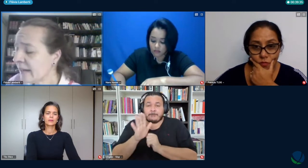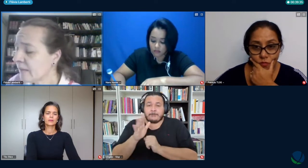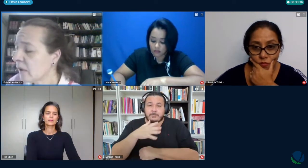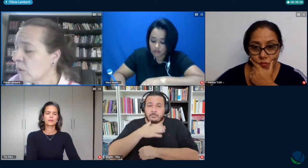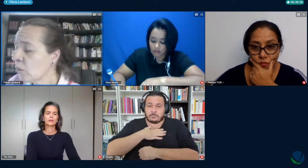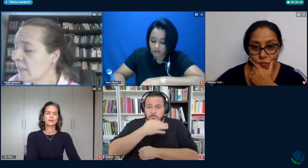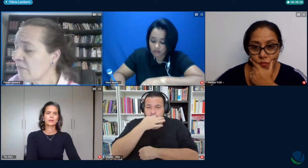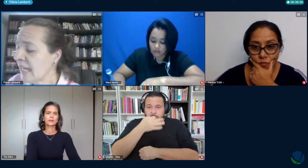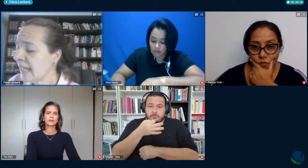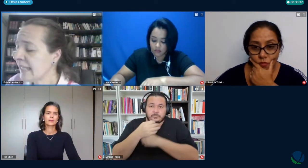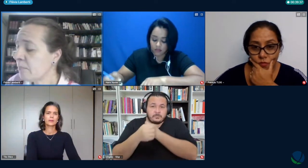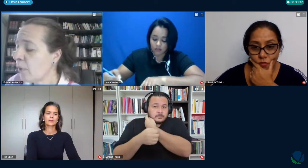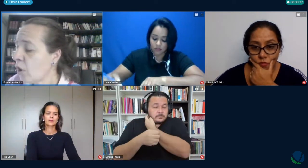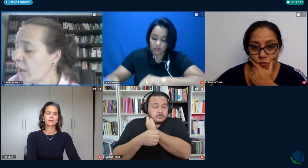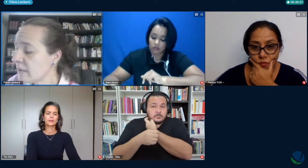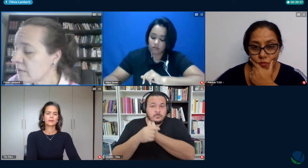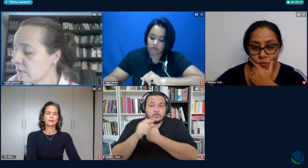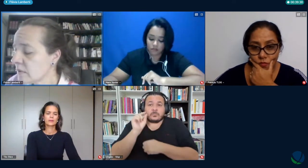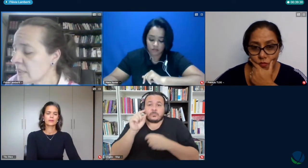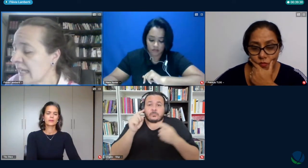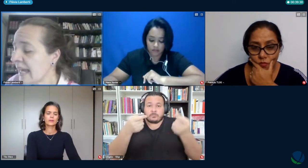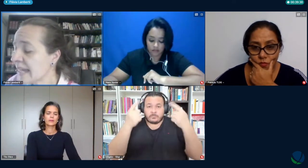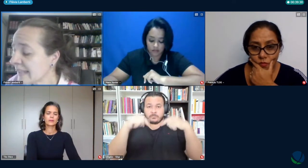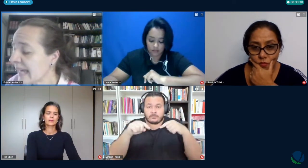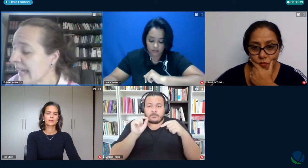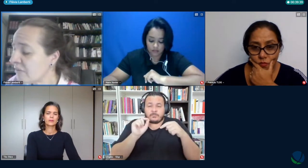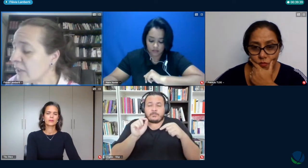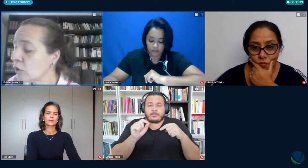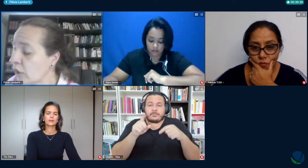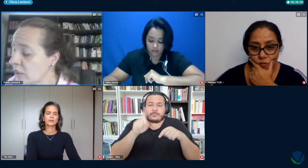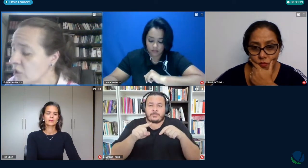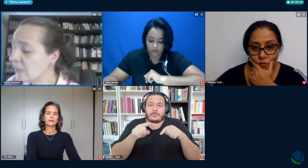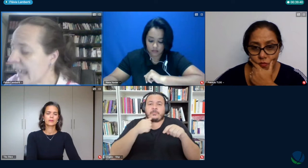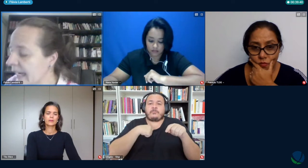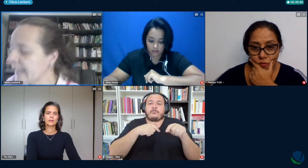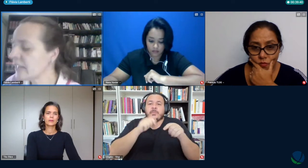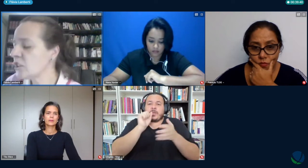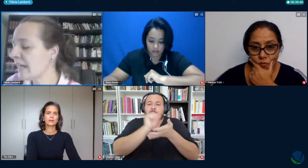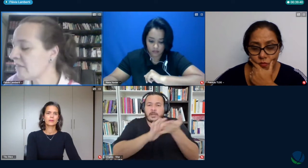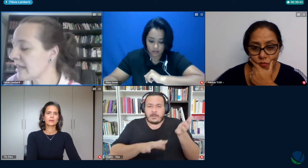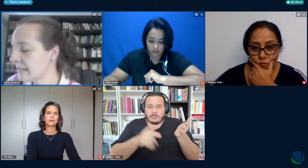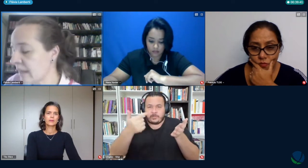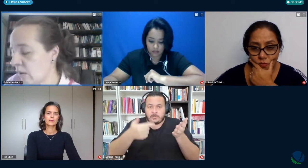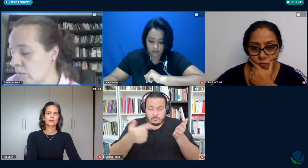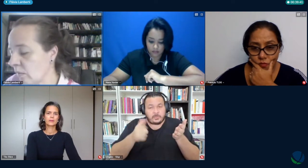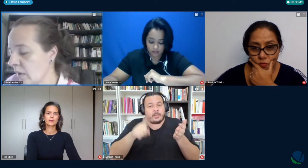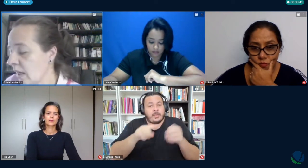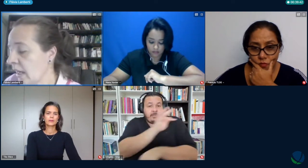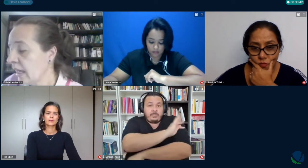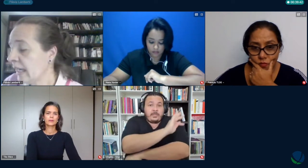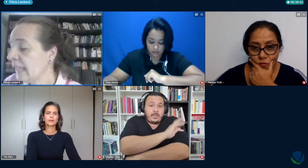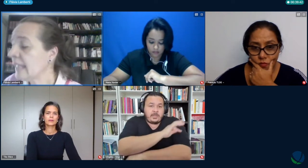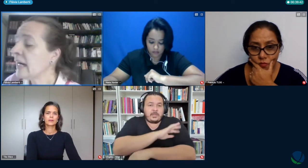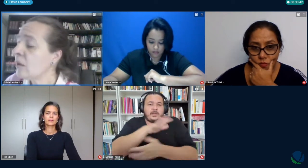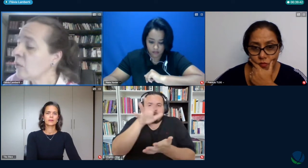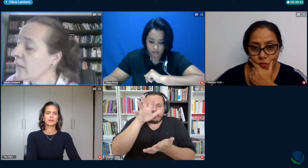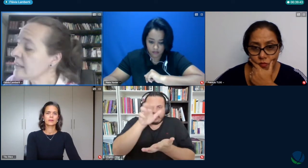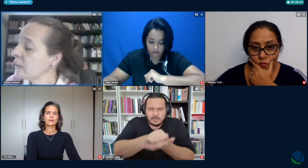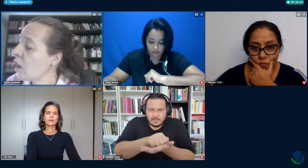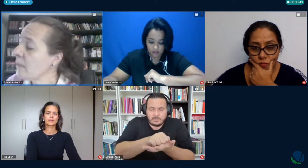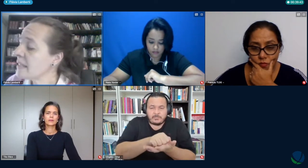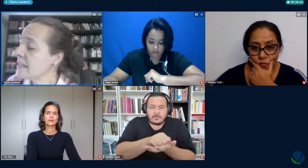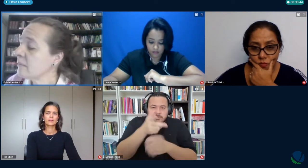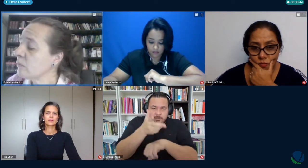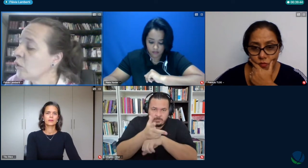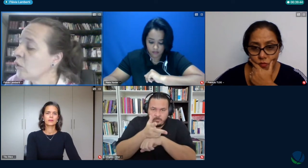ideia, o que viria depois seria essa tarefa 2 de técnicas de gravação. E não